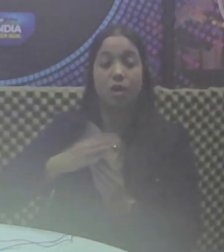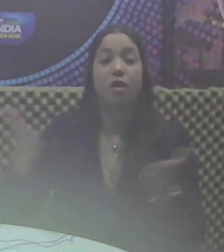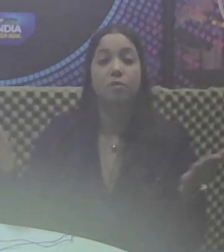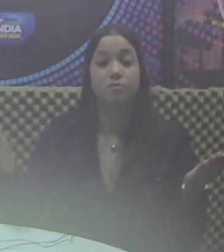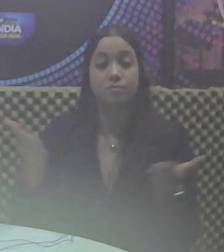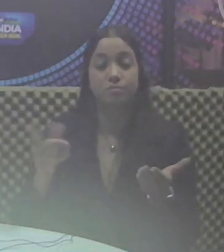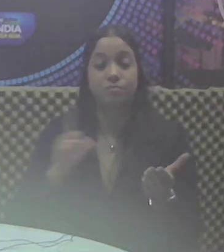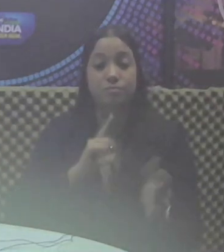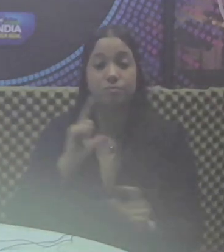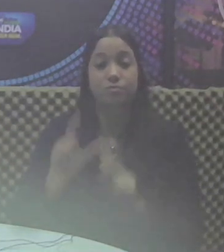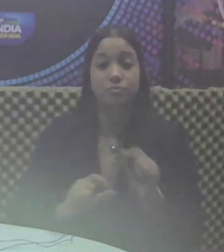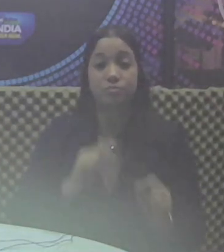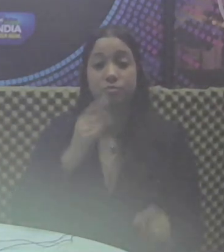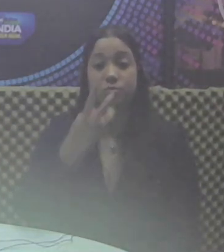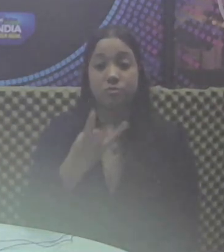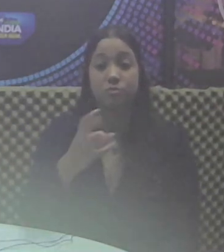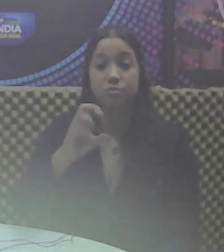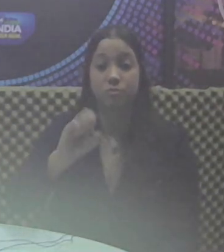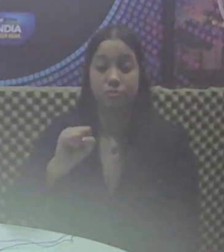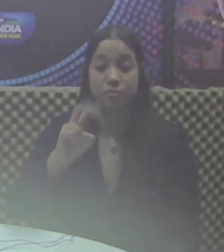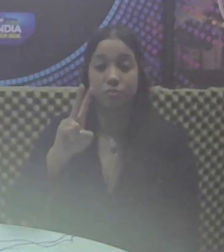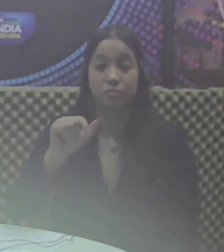oferecer 38 lugares.